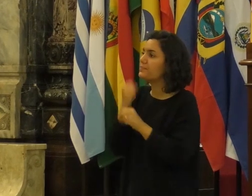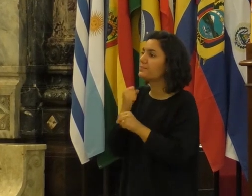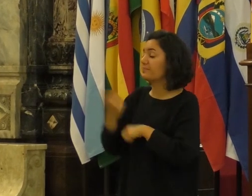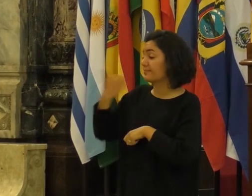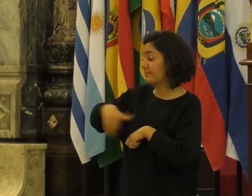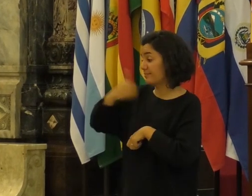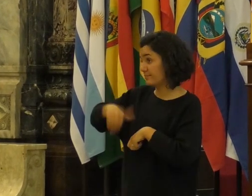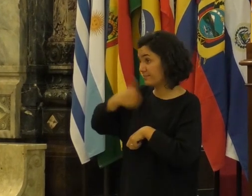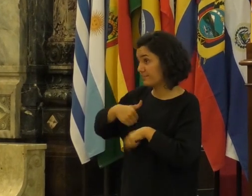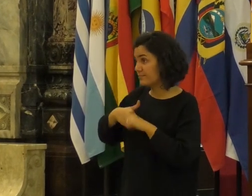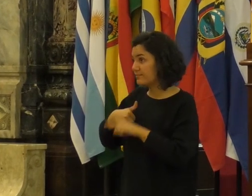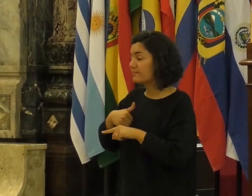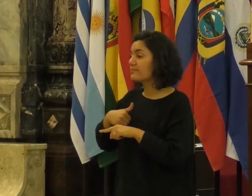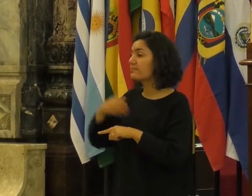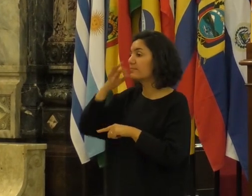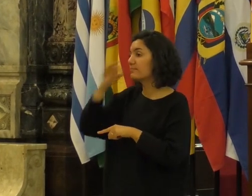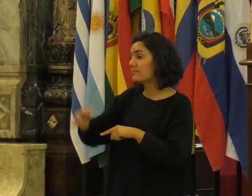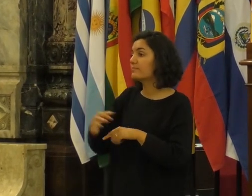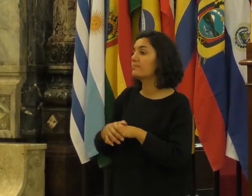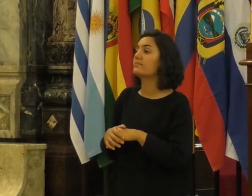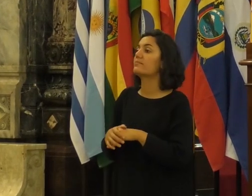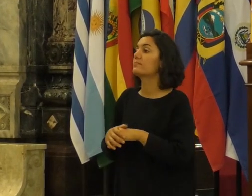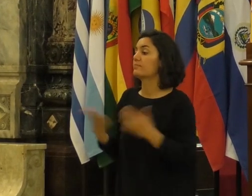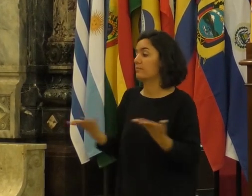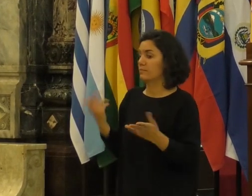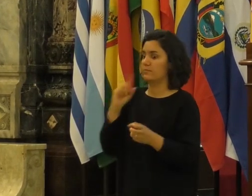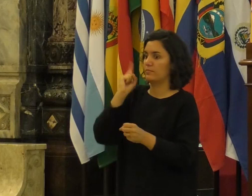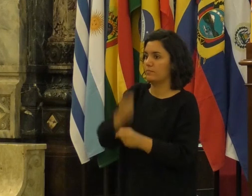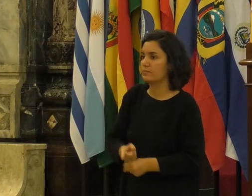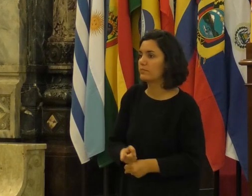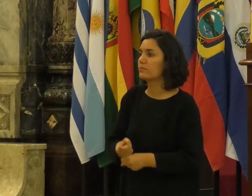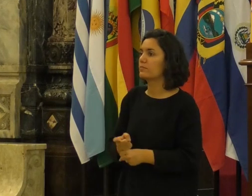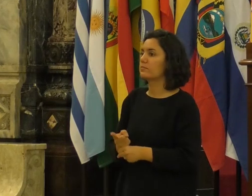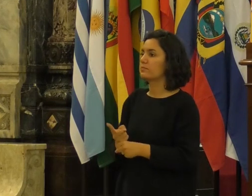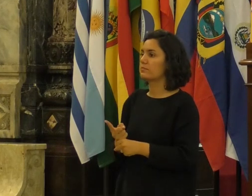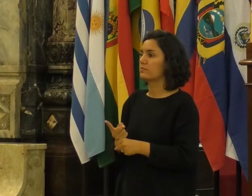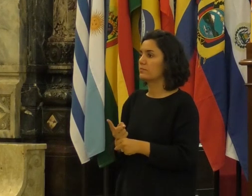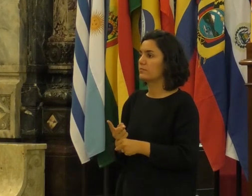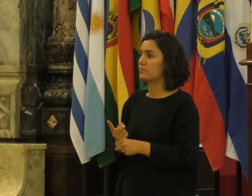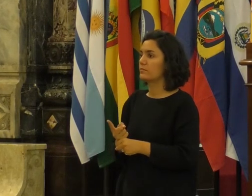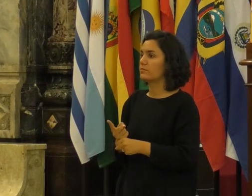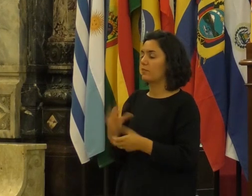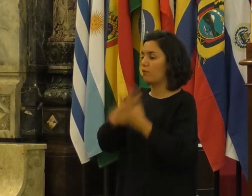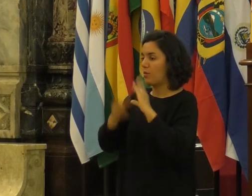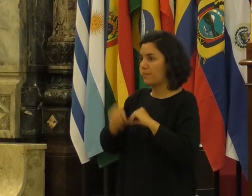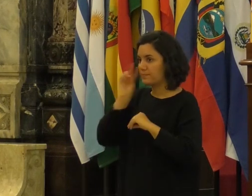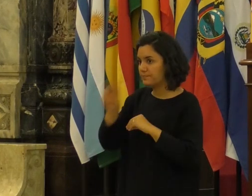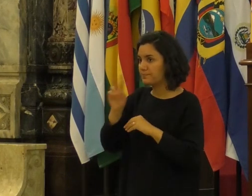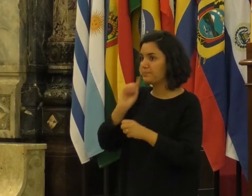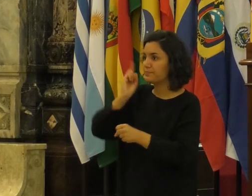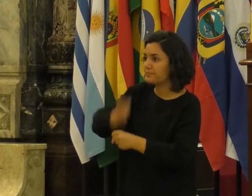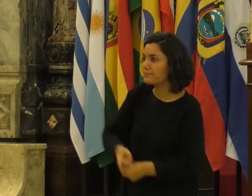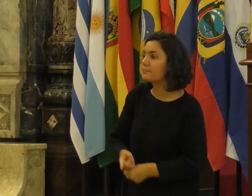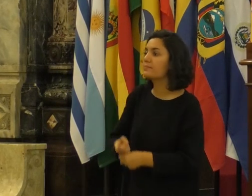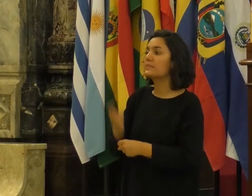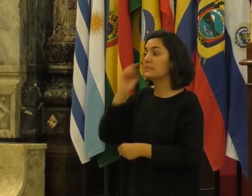Argentina está imponiéndose o saliendo, haciendo prevaleciente el enfoque de la psicología